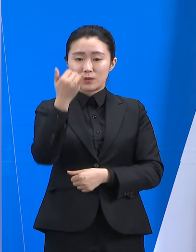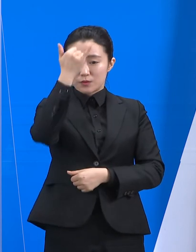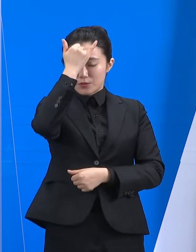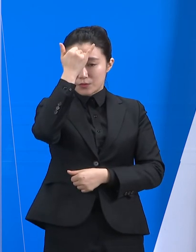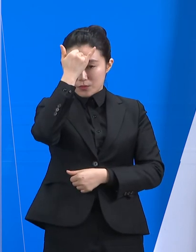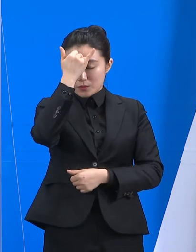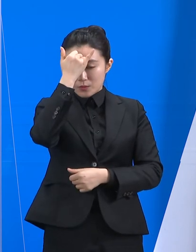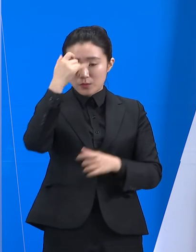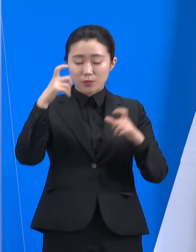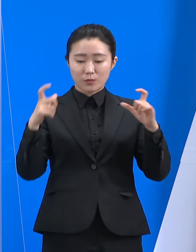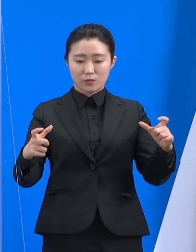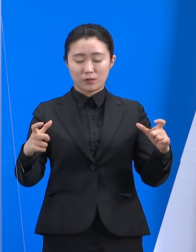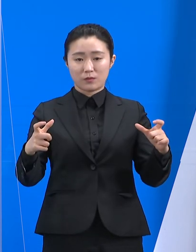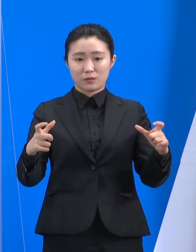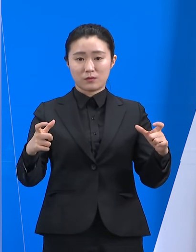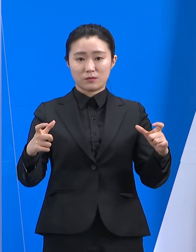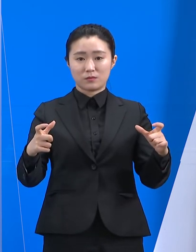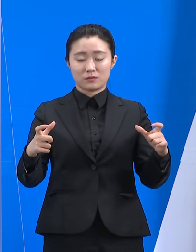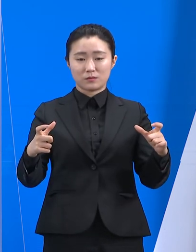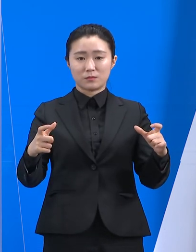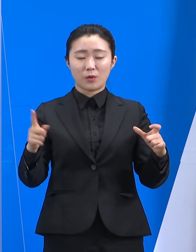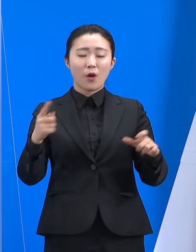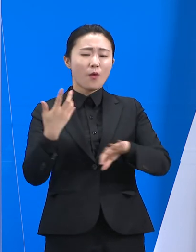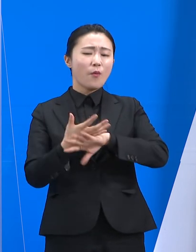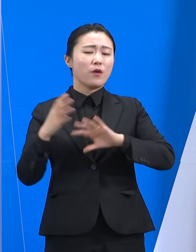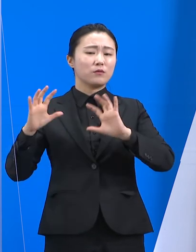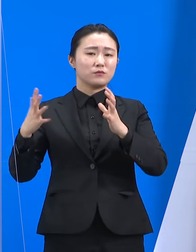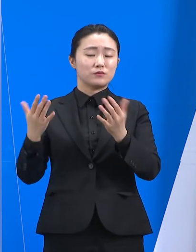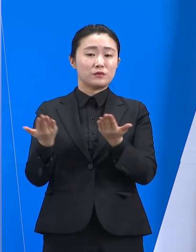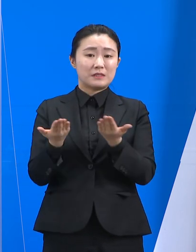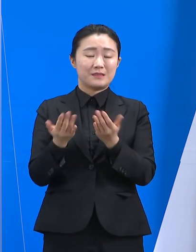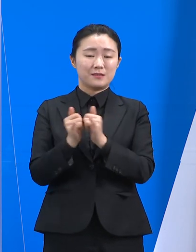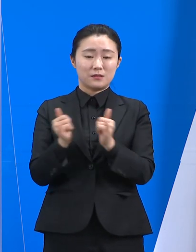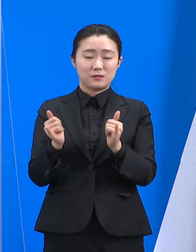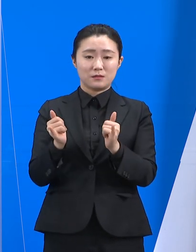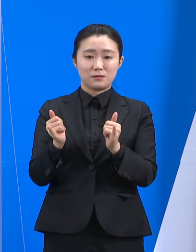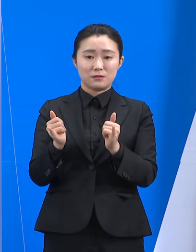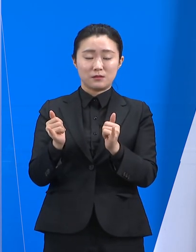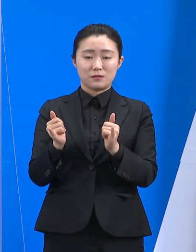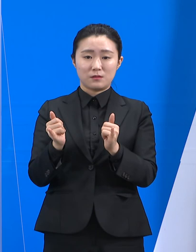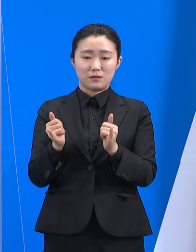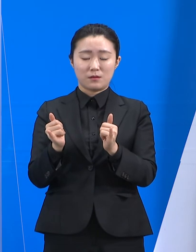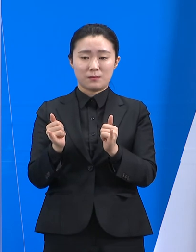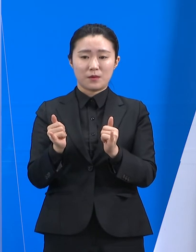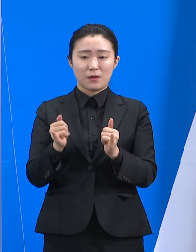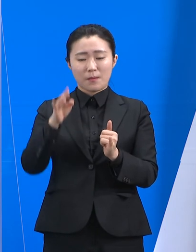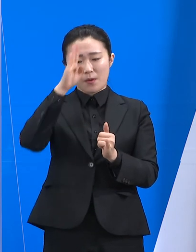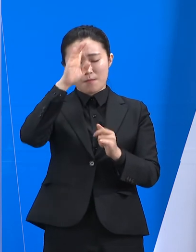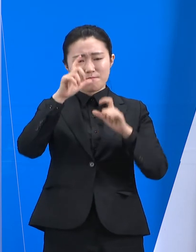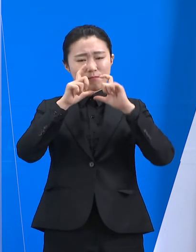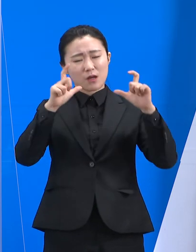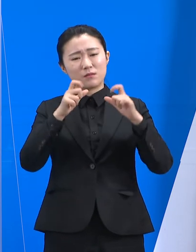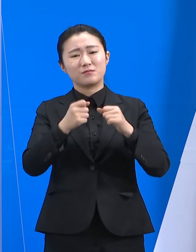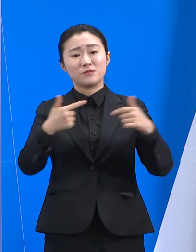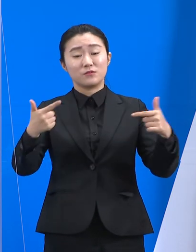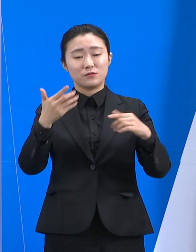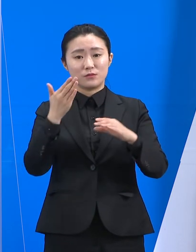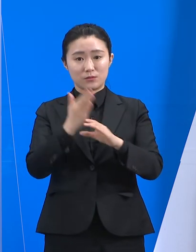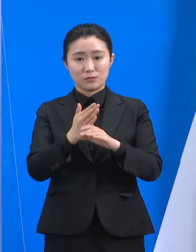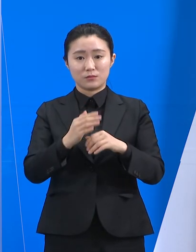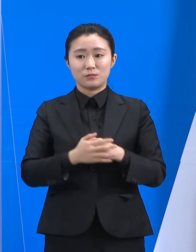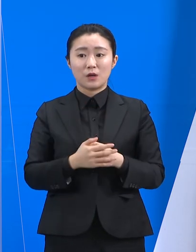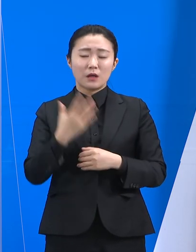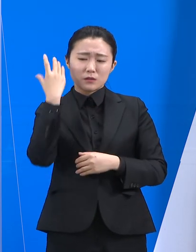있습니다. 도에는 외국인 노동자들이 기숙사 등에서 같이 생활하는 소규모 사업장, 영세